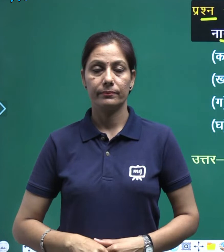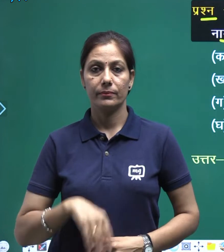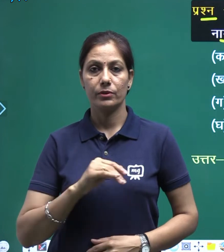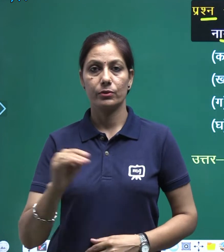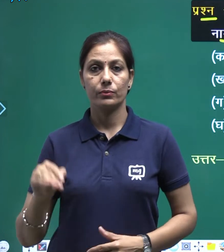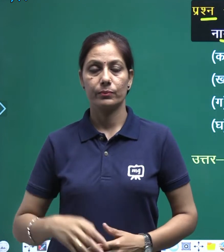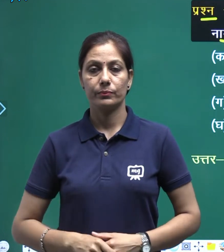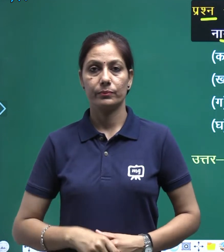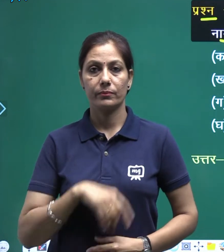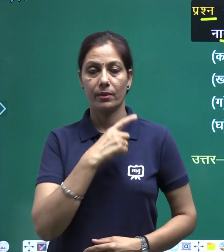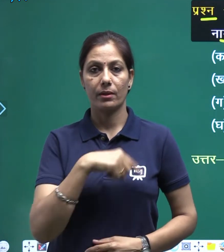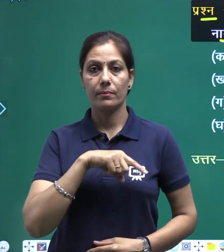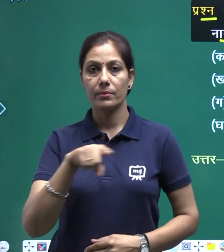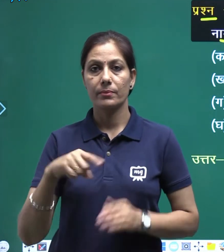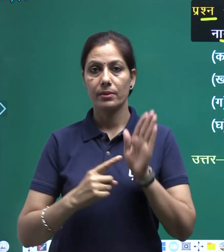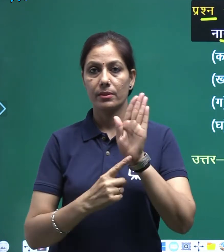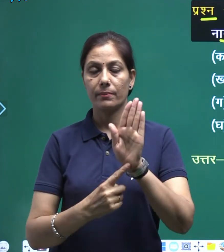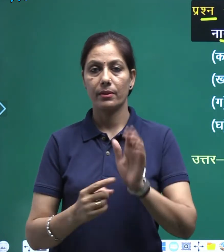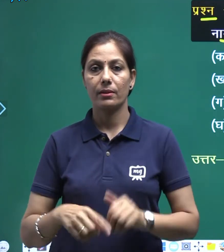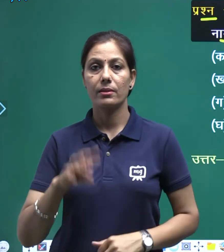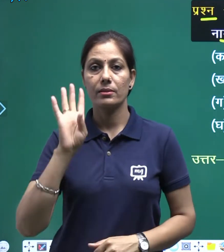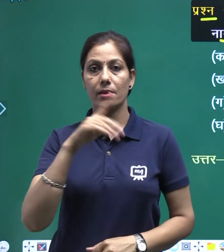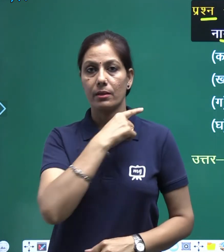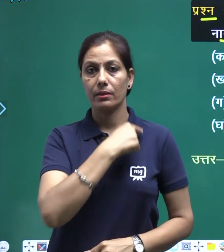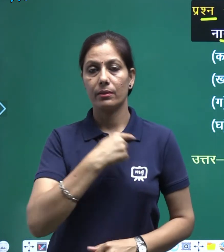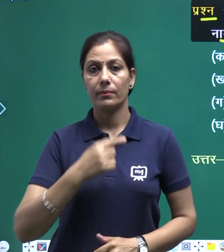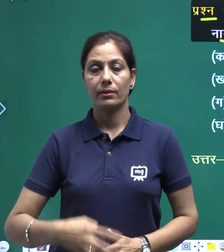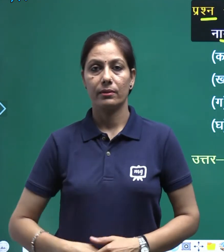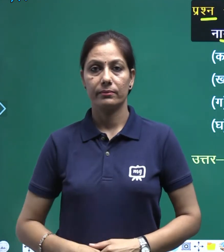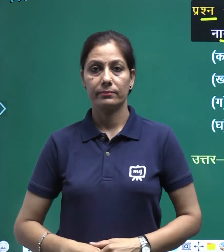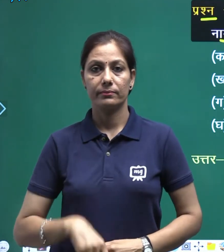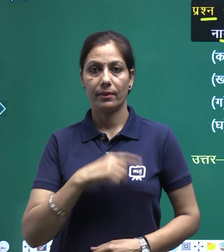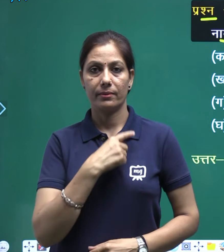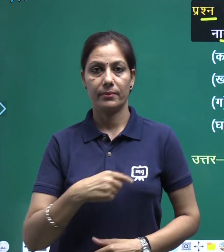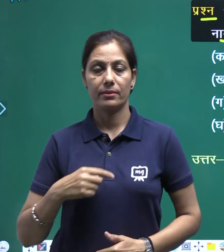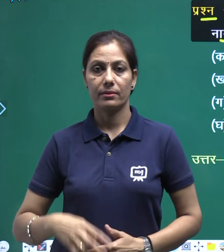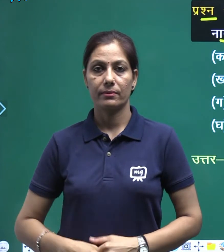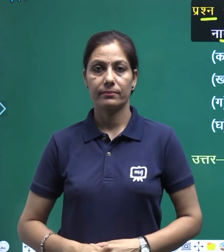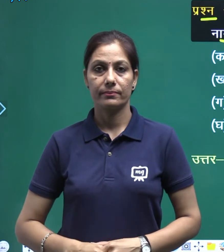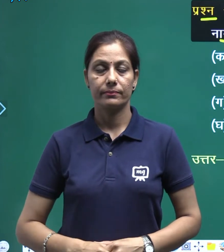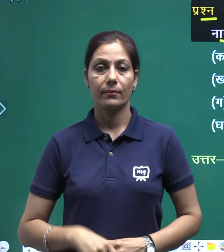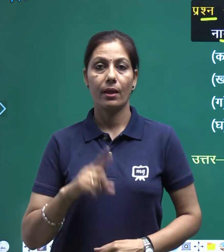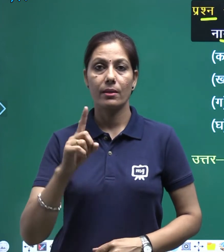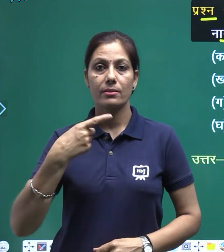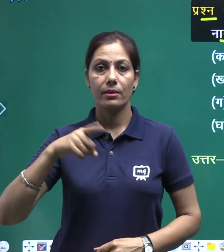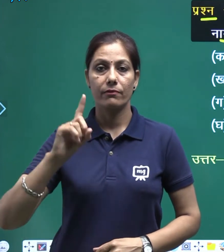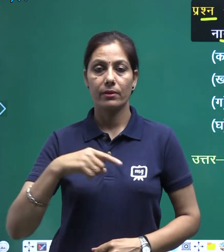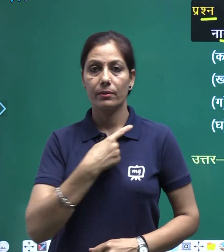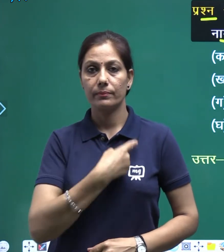बच्चों, यहां आपके सामने 4 विकल्प है, जिनमें से एक सही